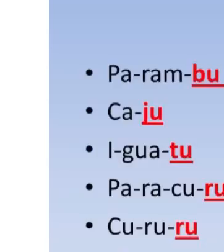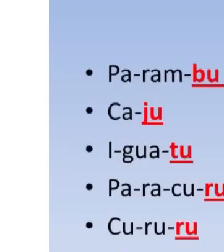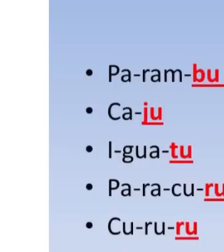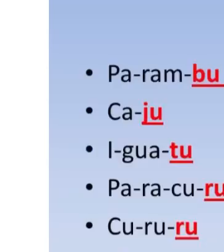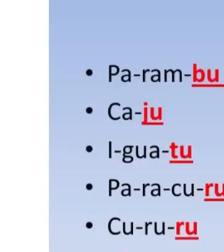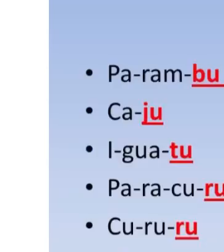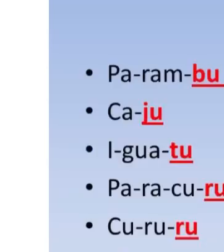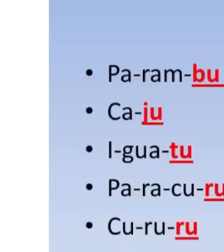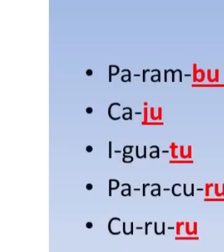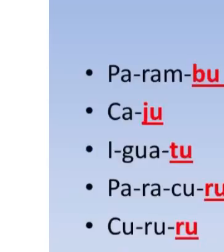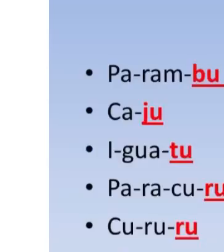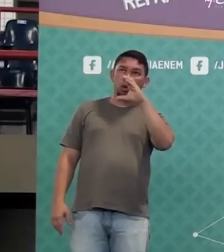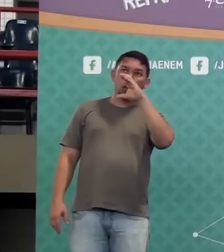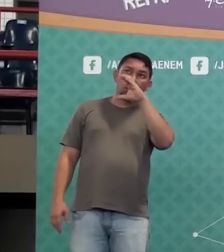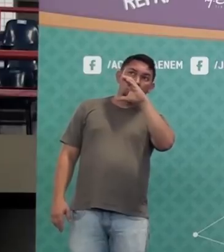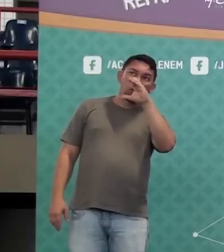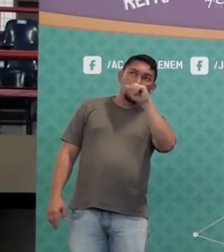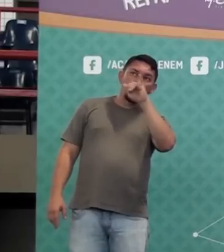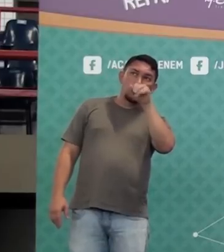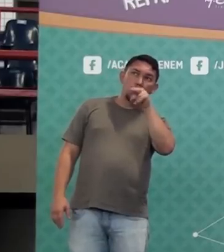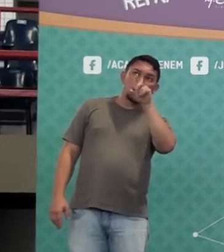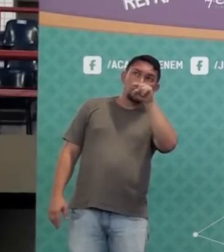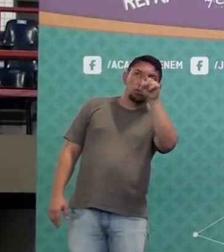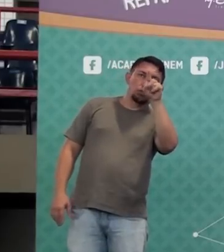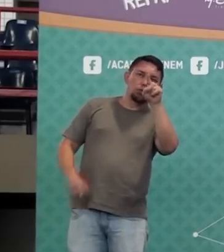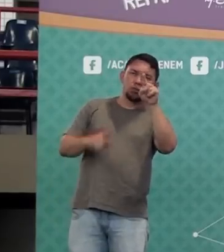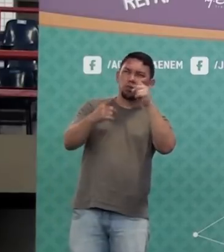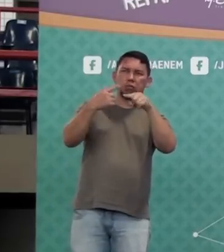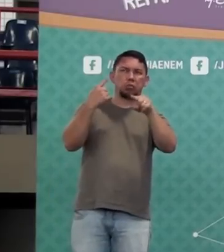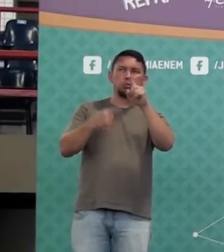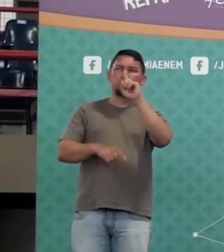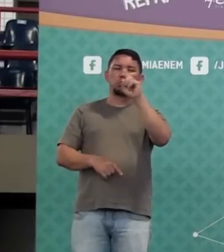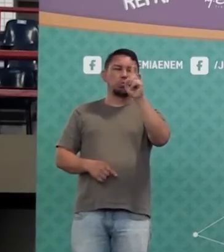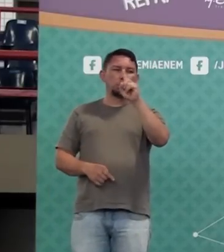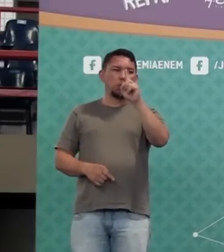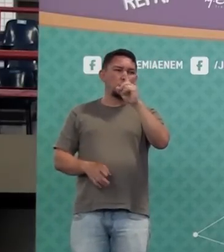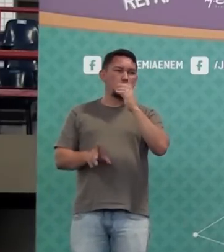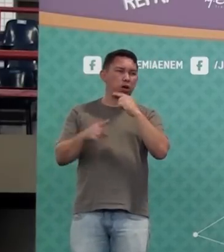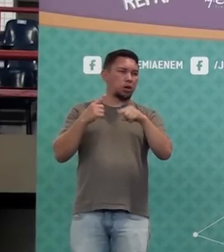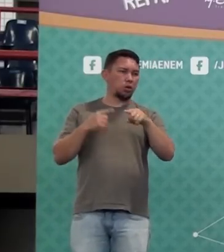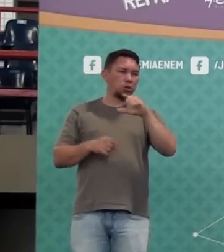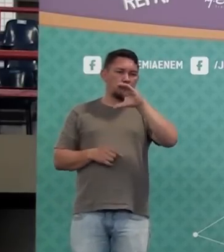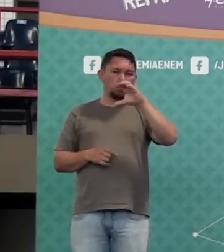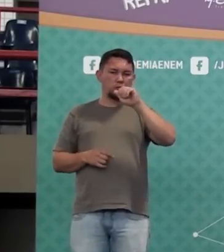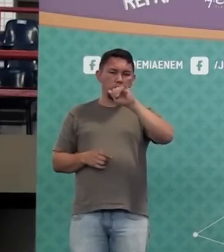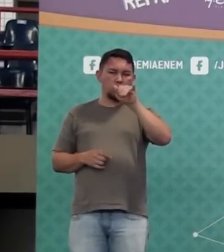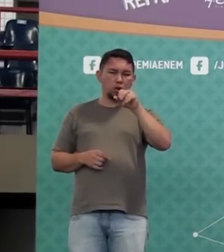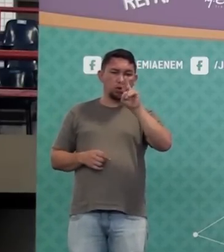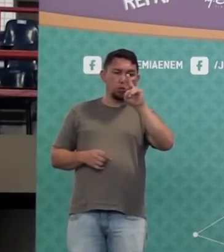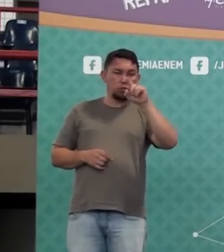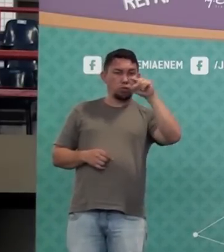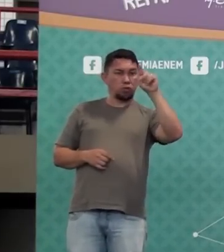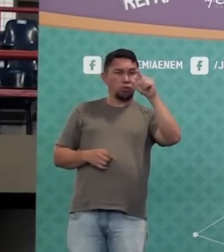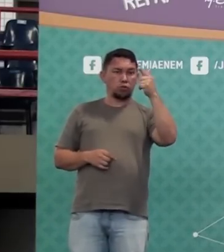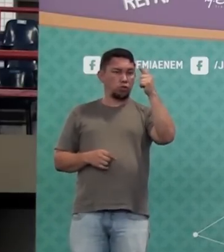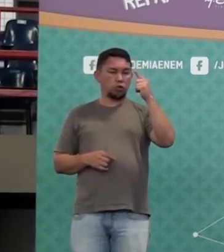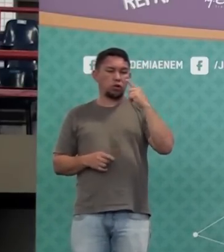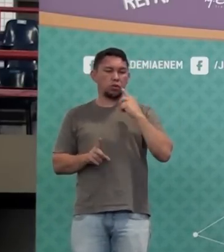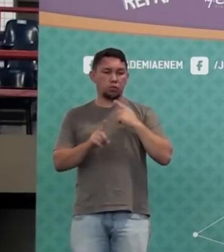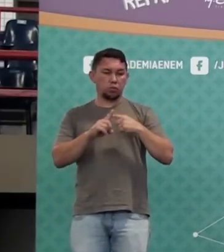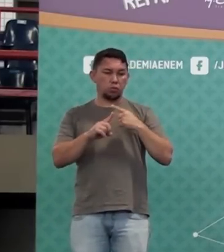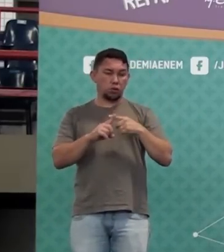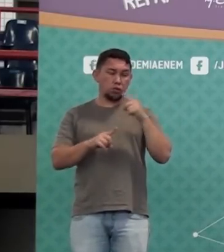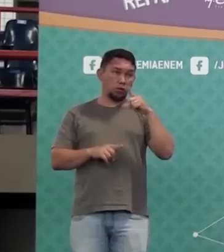com acento, é melhor que vocês não tomarem, porque o negócio não é real, não é bom. Caju não tem acento porque